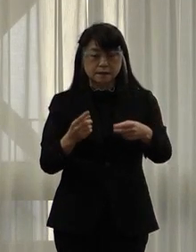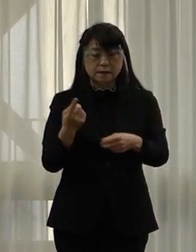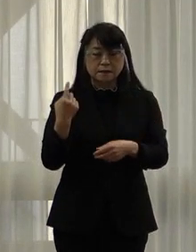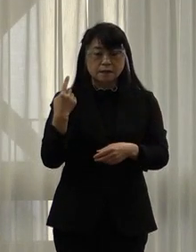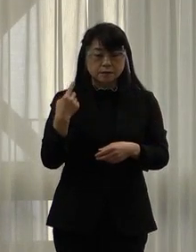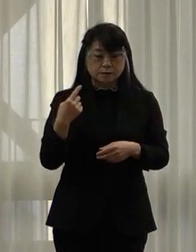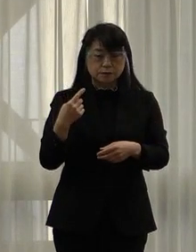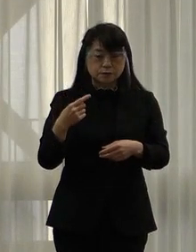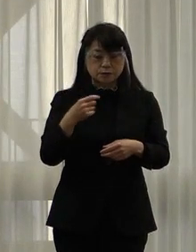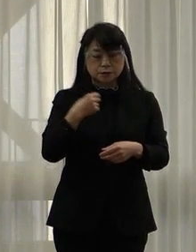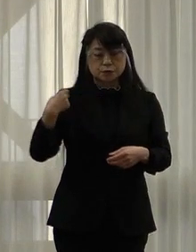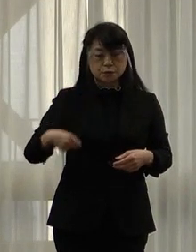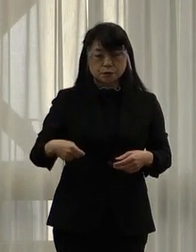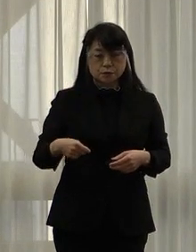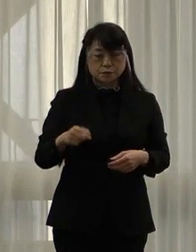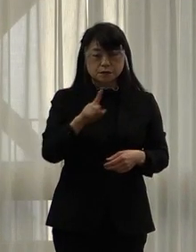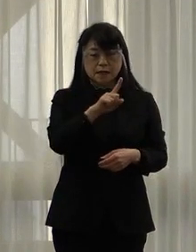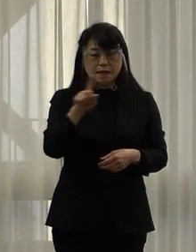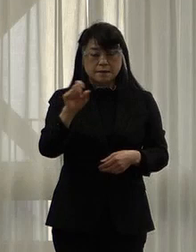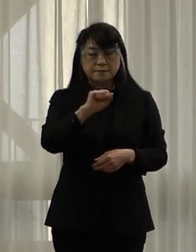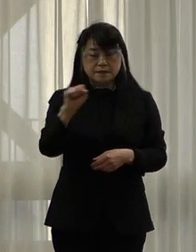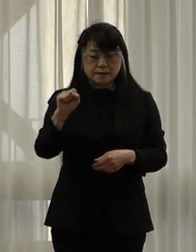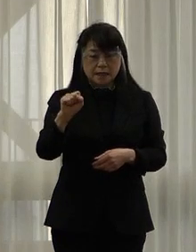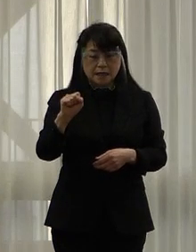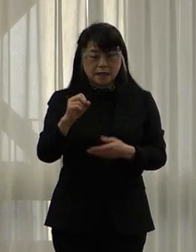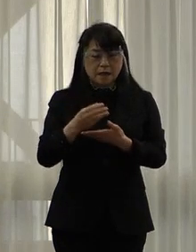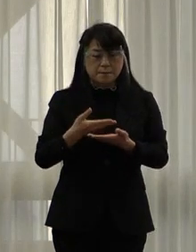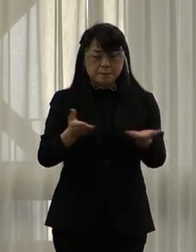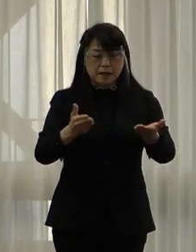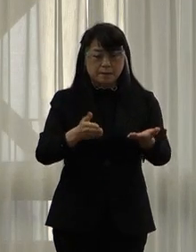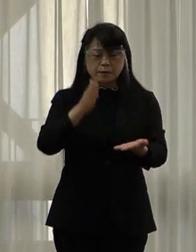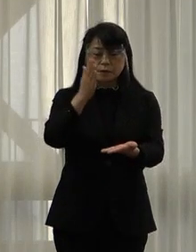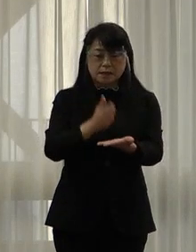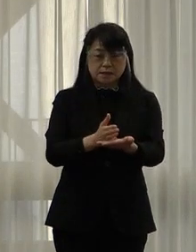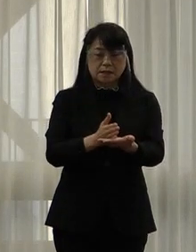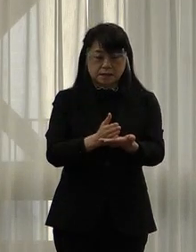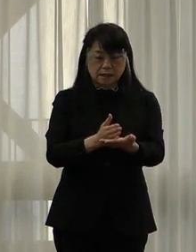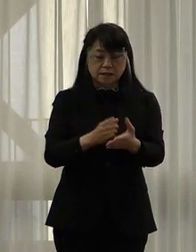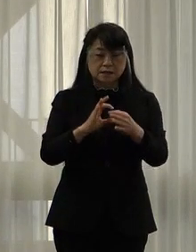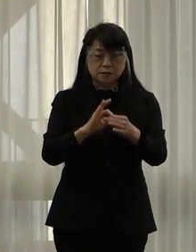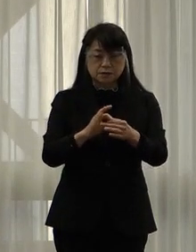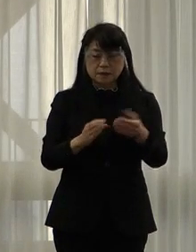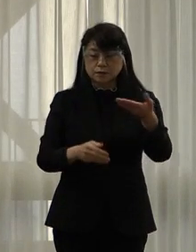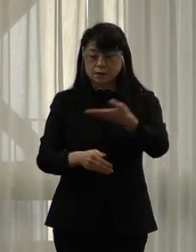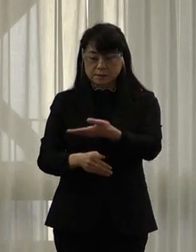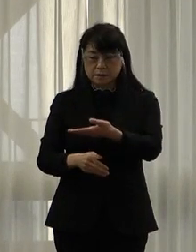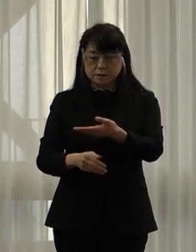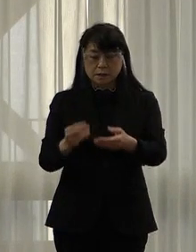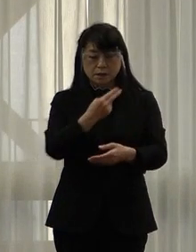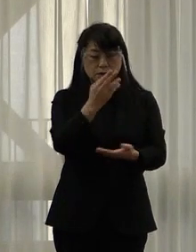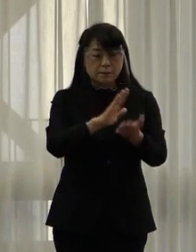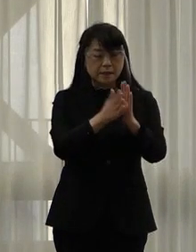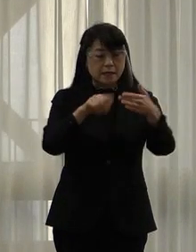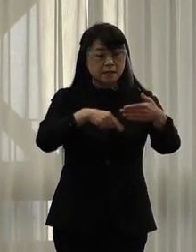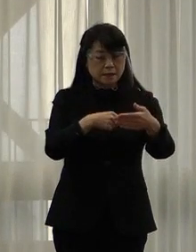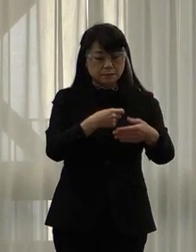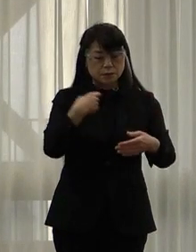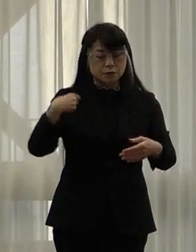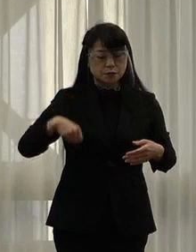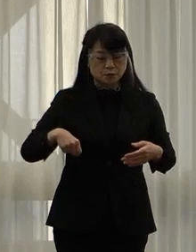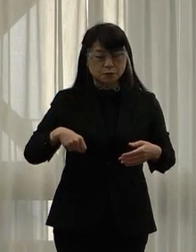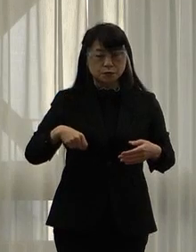でビザが発給停止になったことについてお伺いさせていただければと思います。まず富山県内でも中国の方